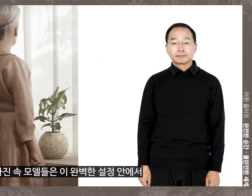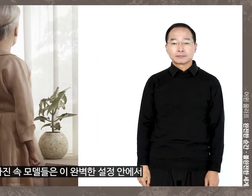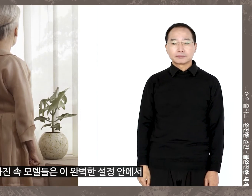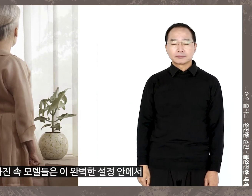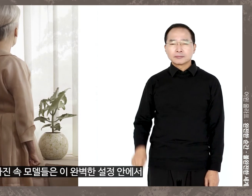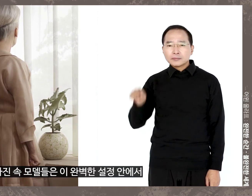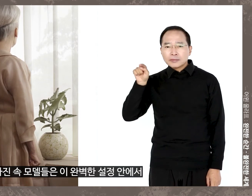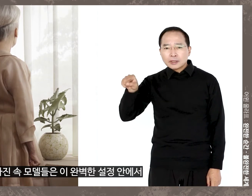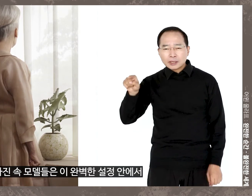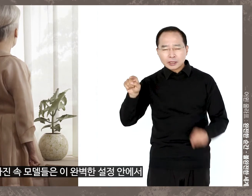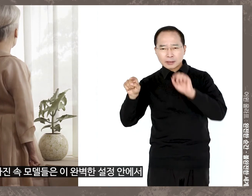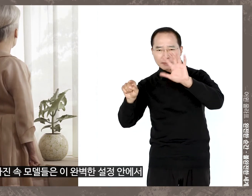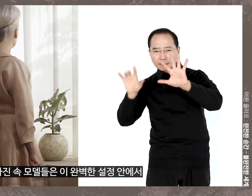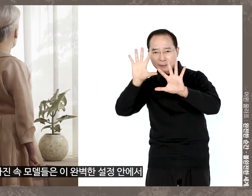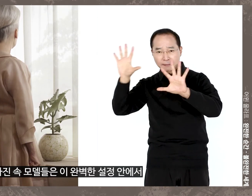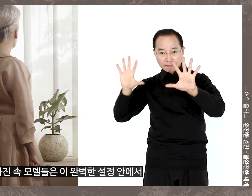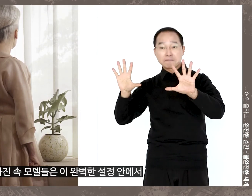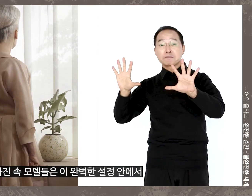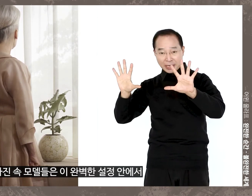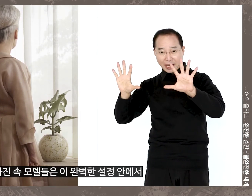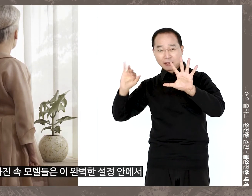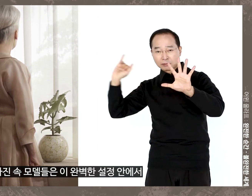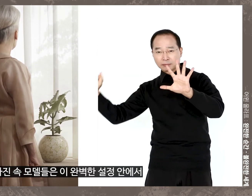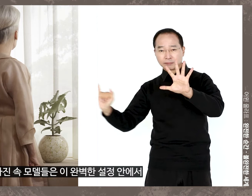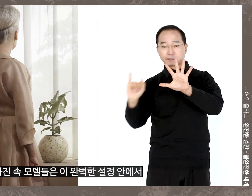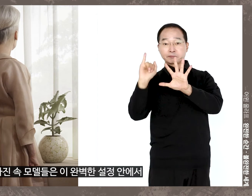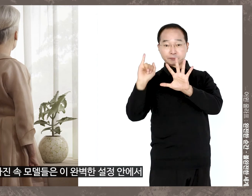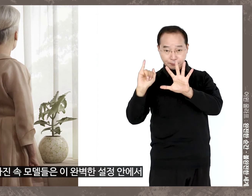이 완벽한 설정 안에서